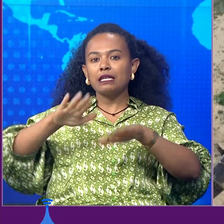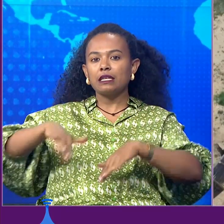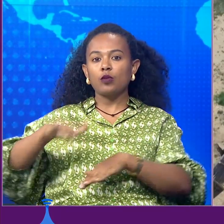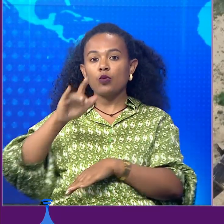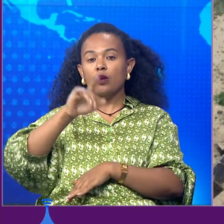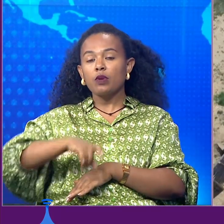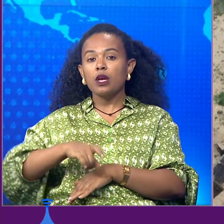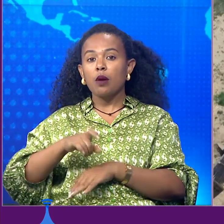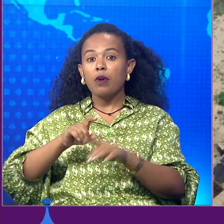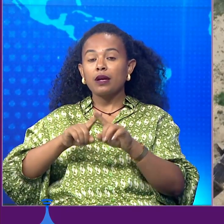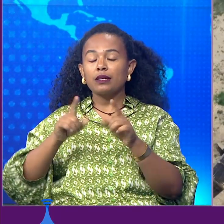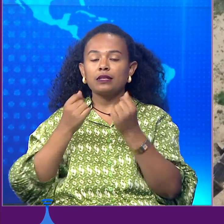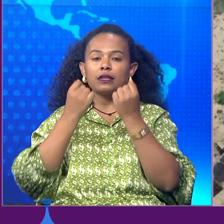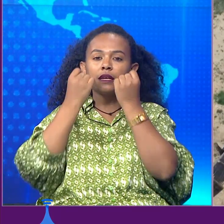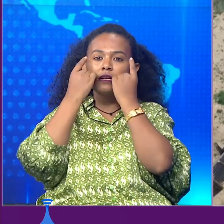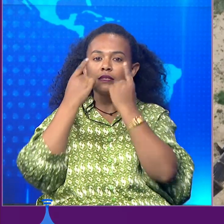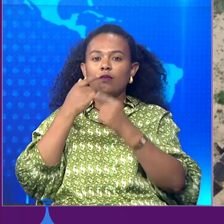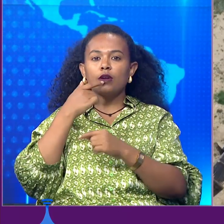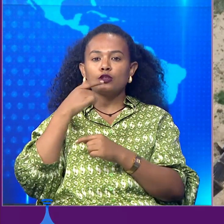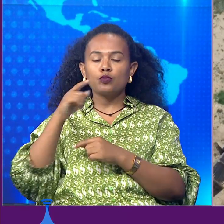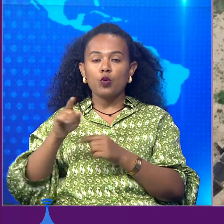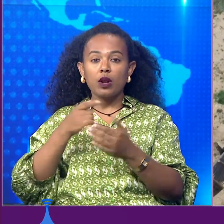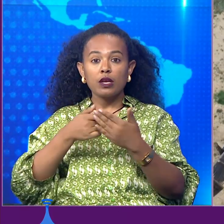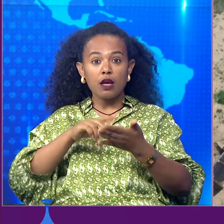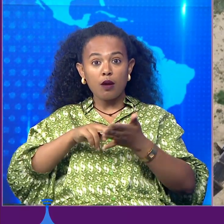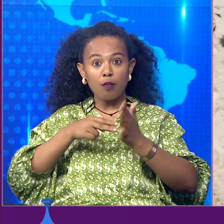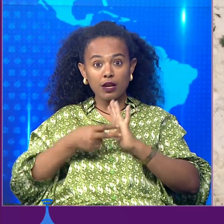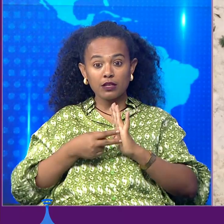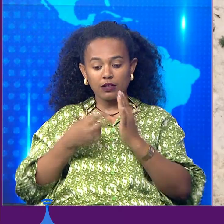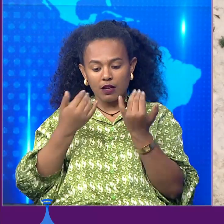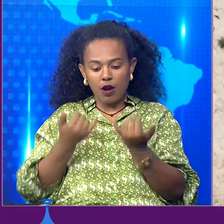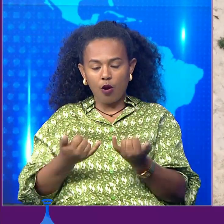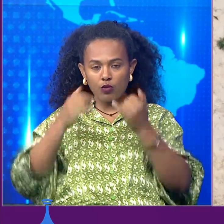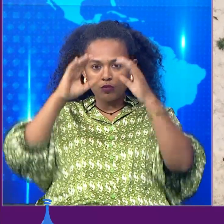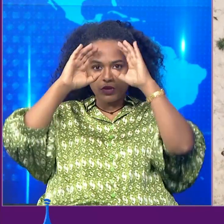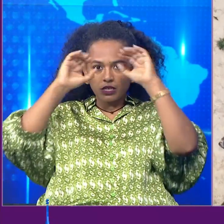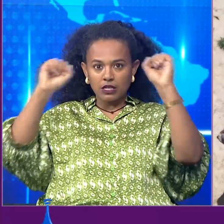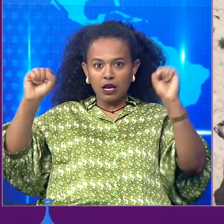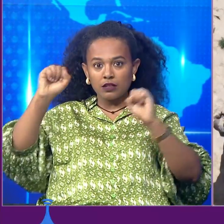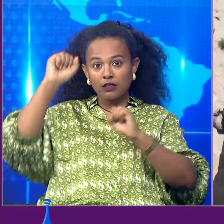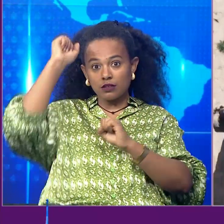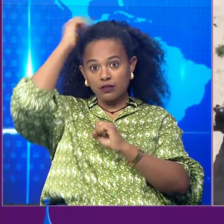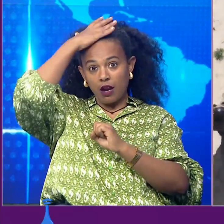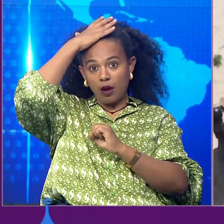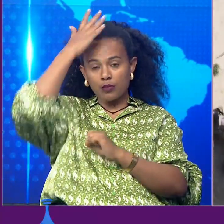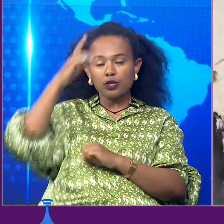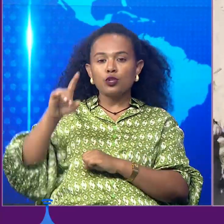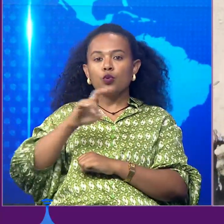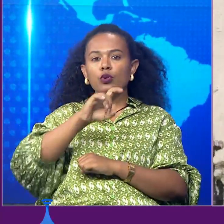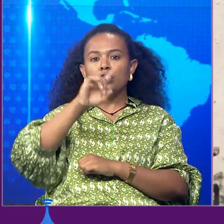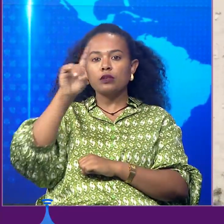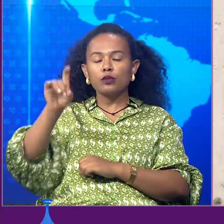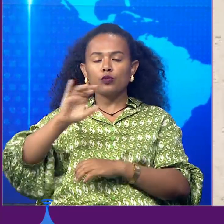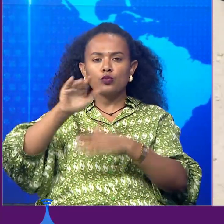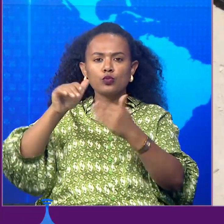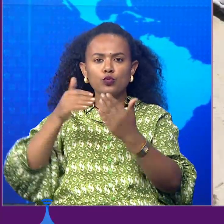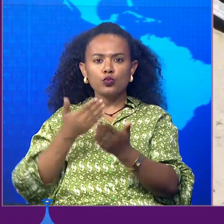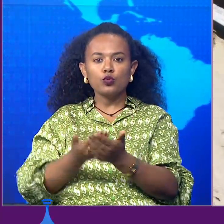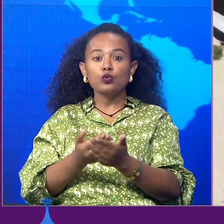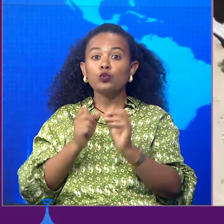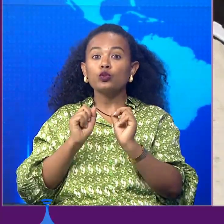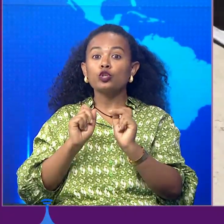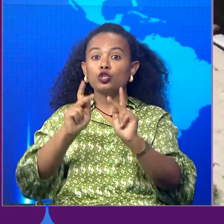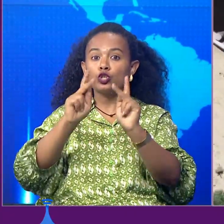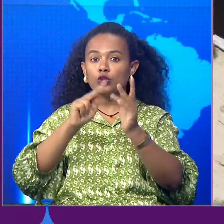ግን ትገነዘባለች ብለዋል። ያ ማለት ግን አሁን ፕሬዚደንት ዶናልድ ትራምፕ እንዲሆን የጠየቁትን ሁሉ እሺ